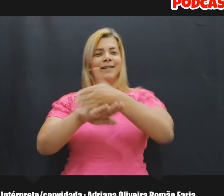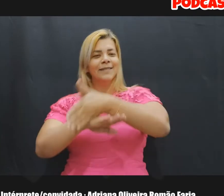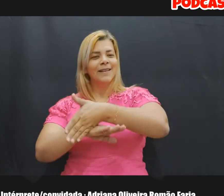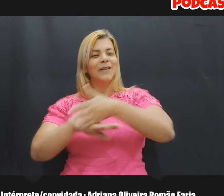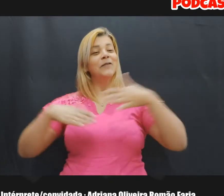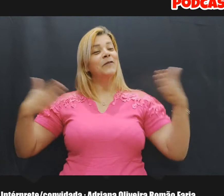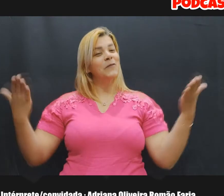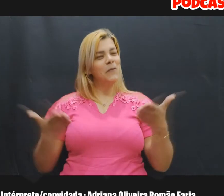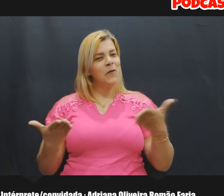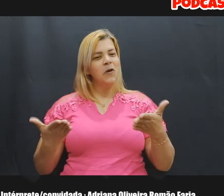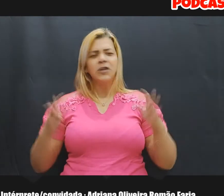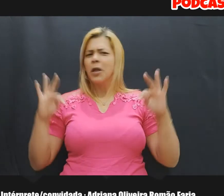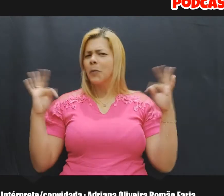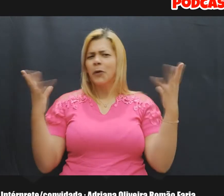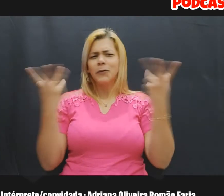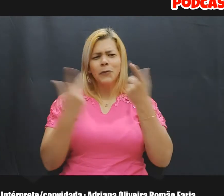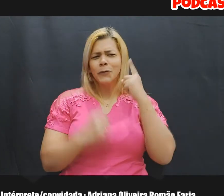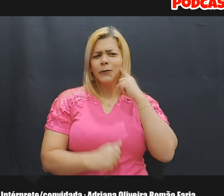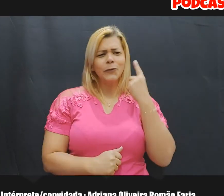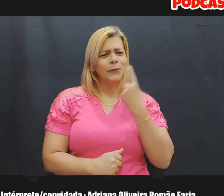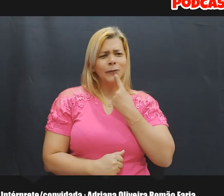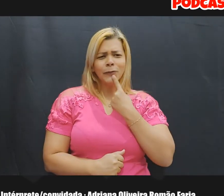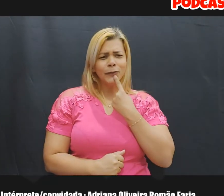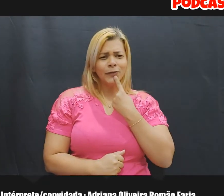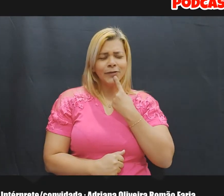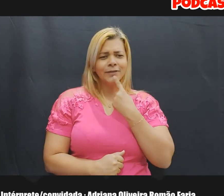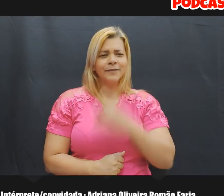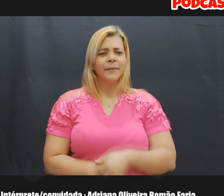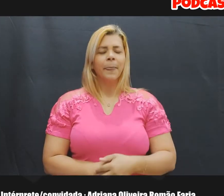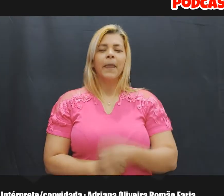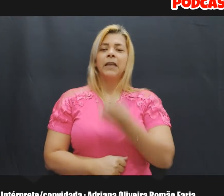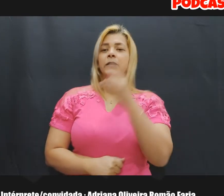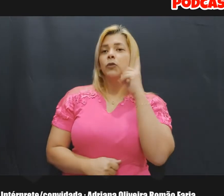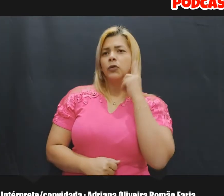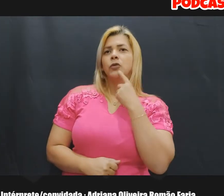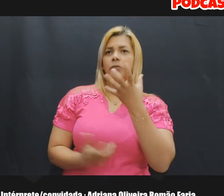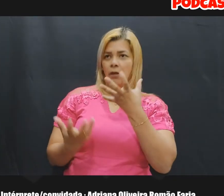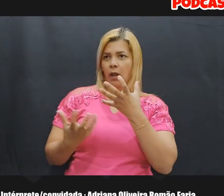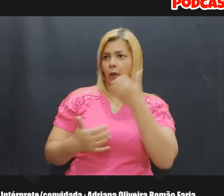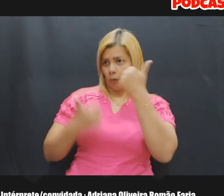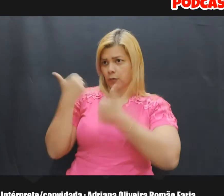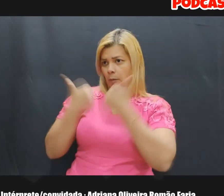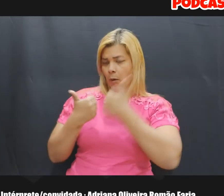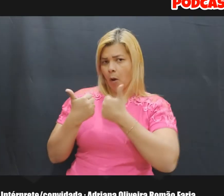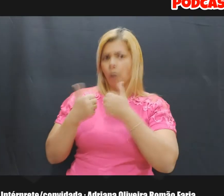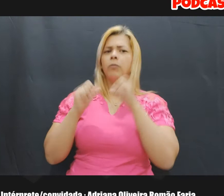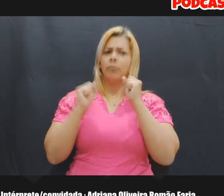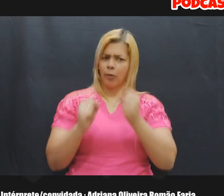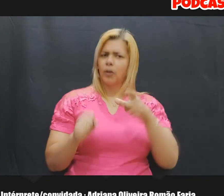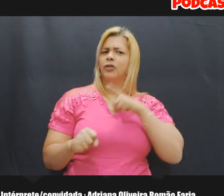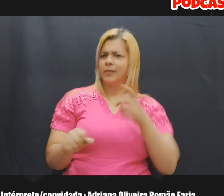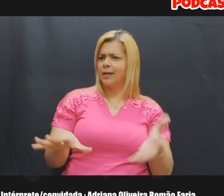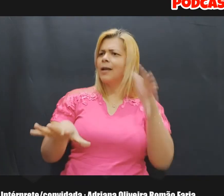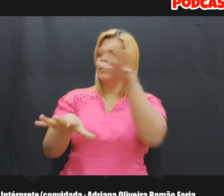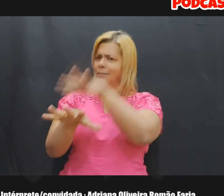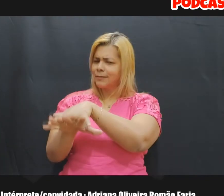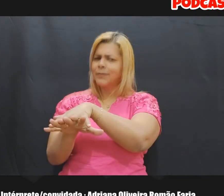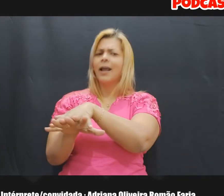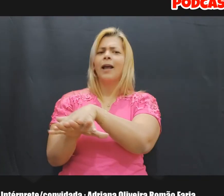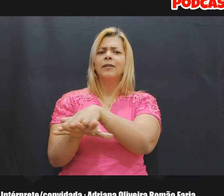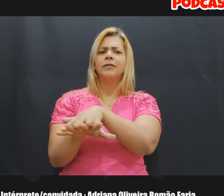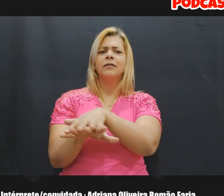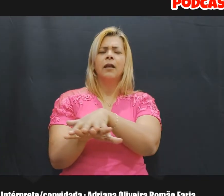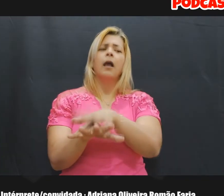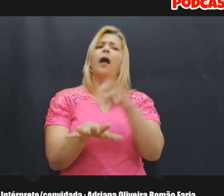hoje tem para todos os surdos. Se o surdo quer jogar futebol, ele vai ter esse acesso. O